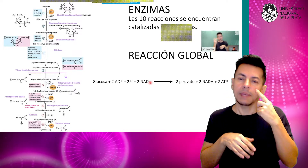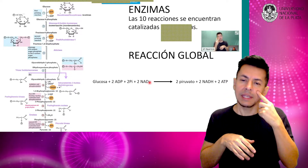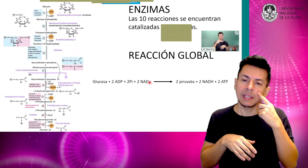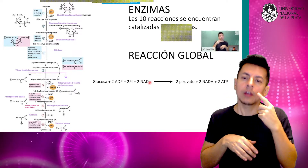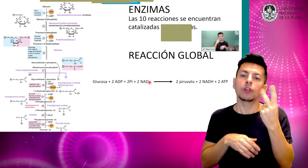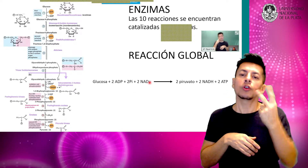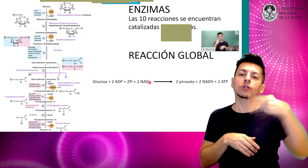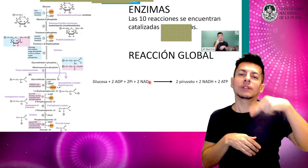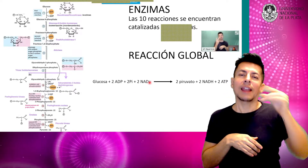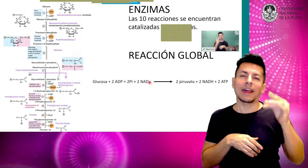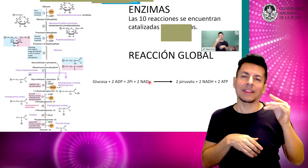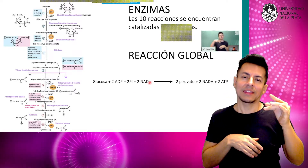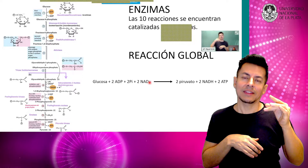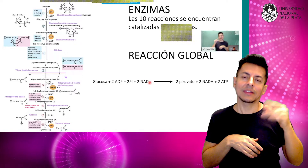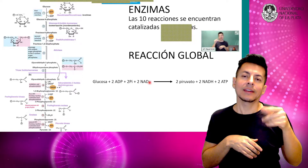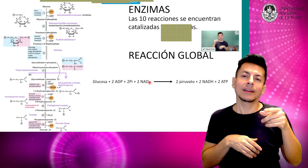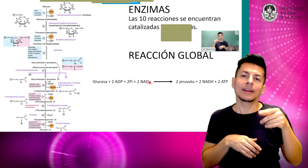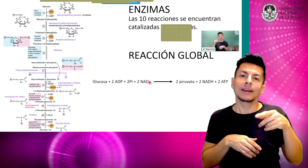los electrones.